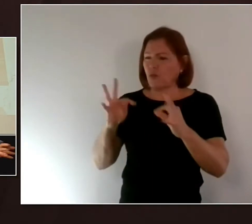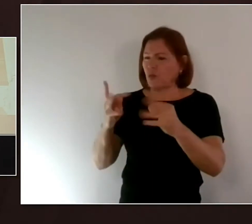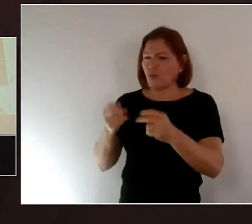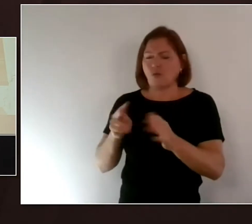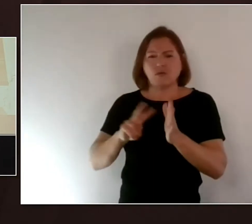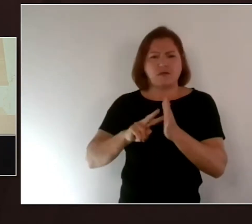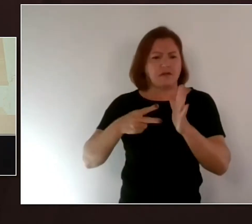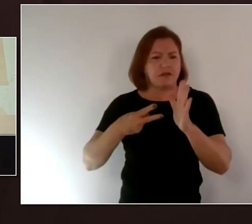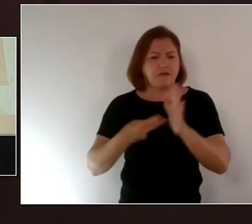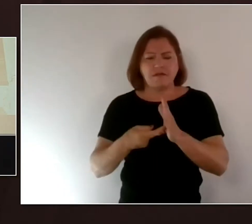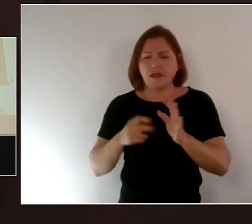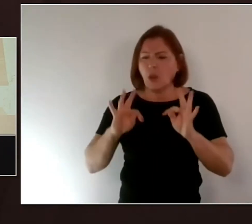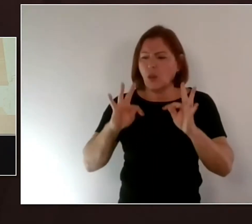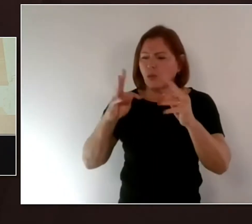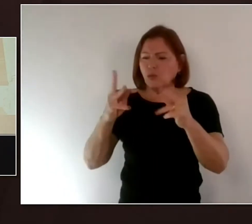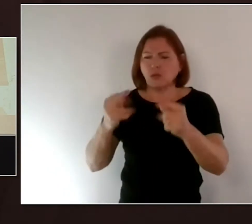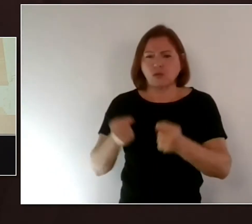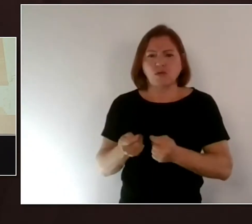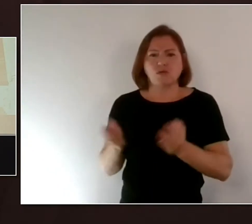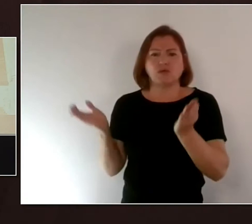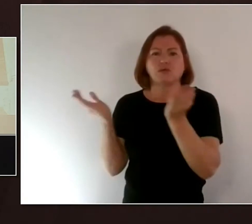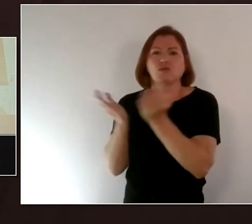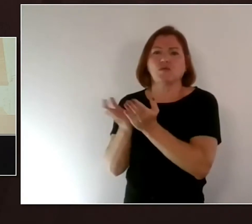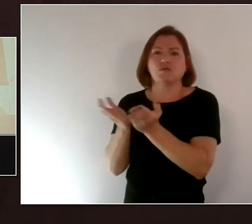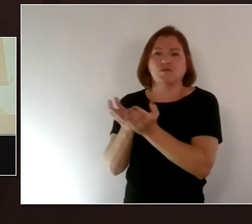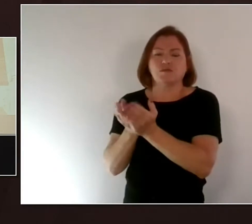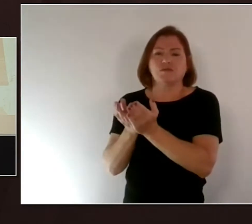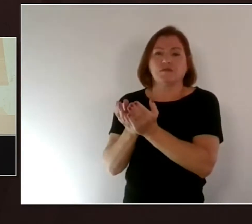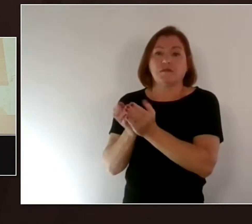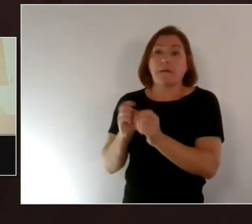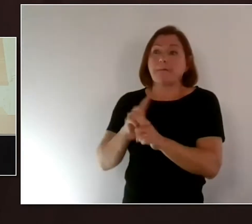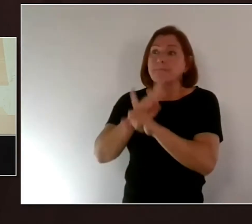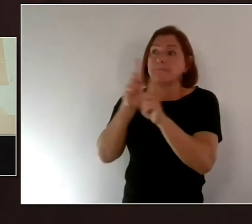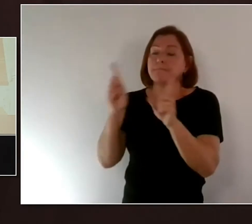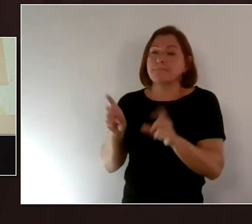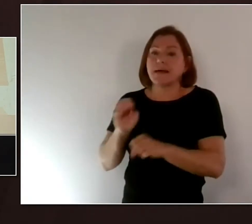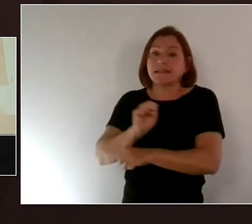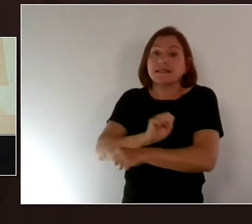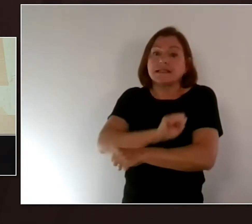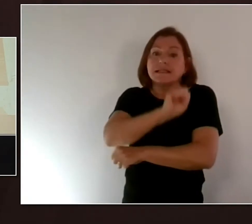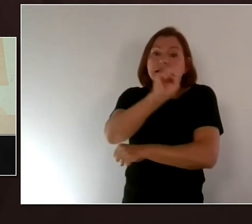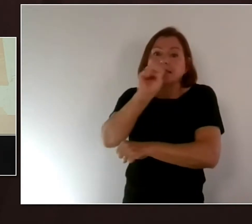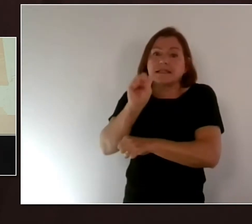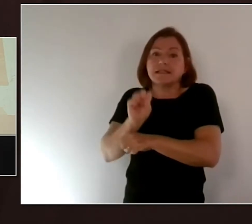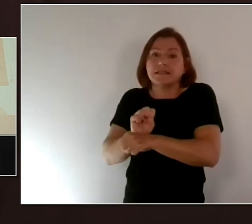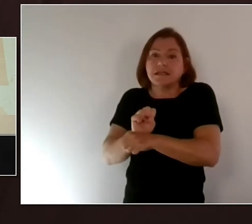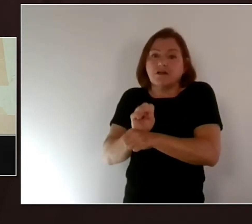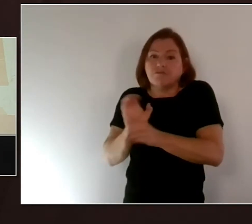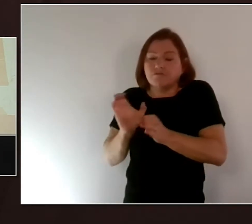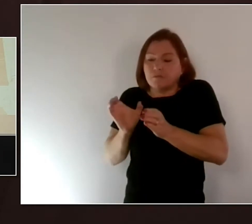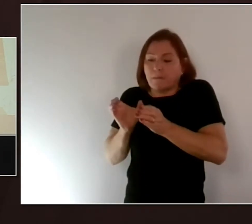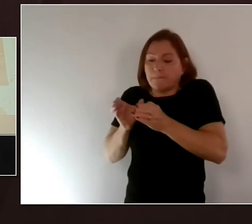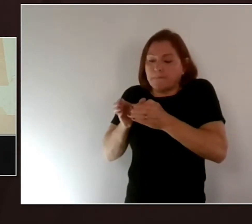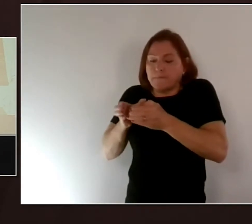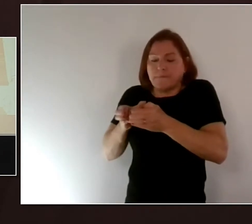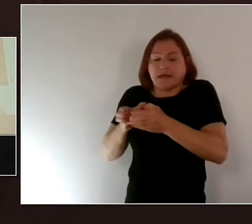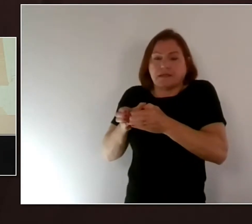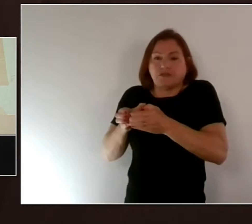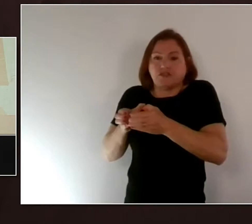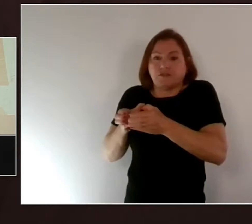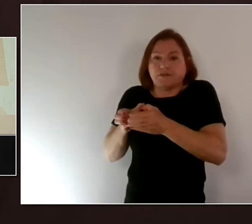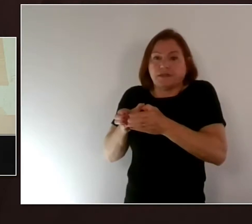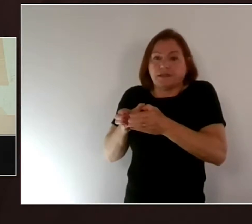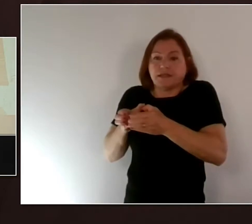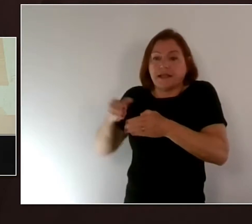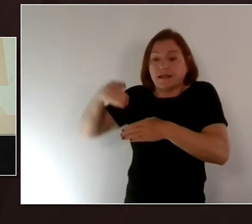igreja. Mas Sião é uma parte de Jerusalém. Sião é uma parte que se preocupa